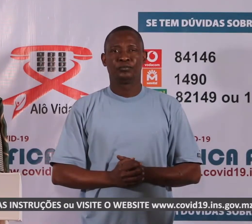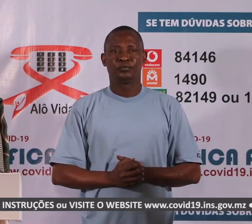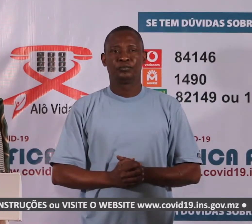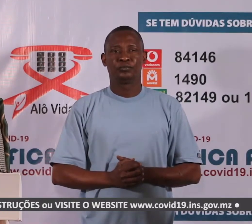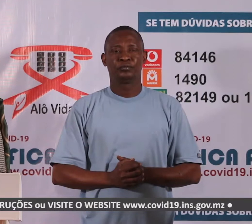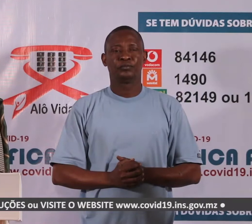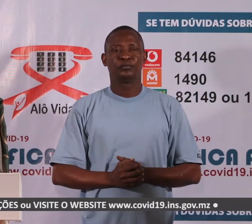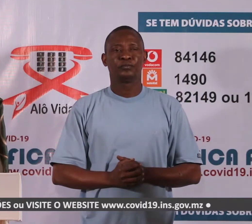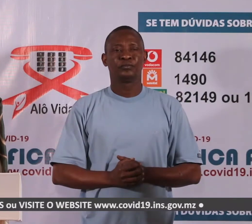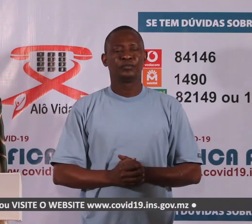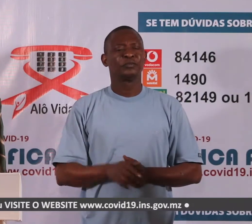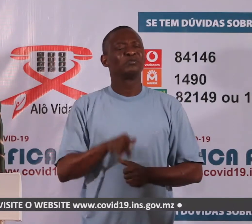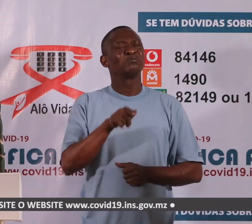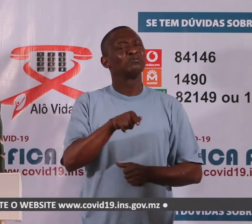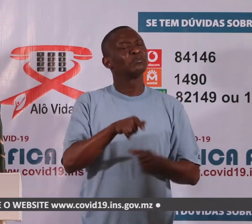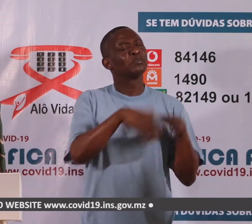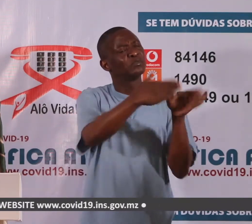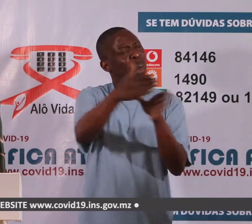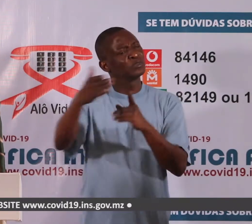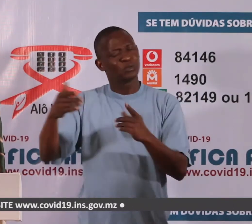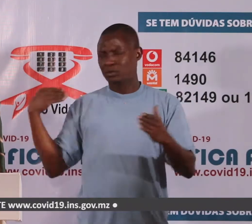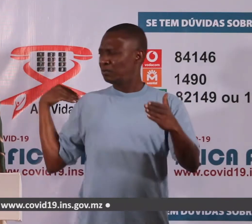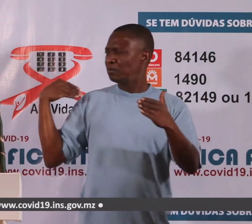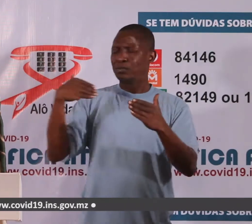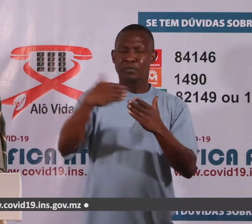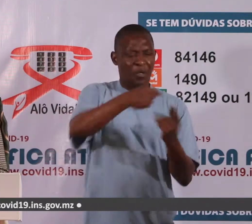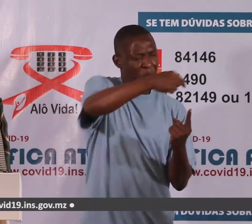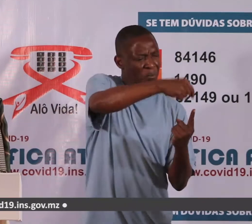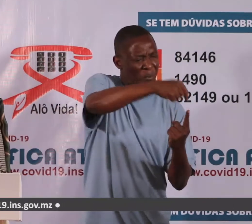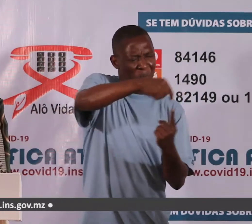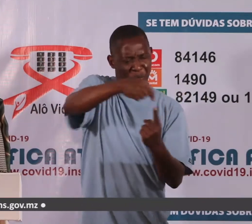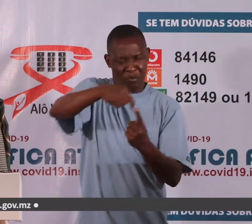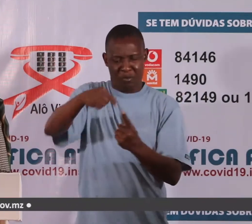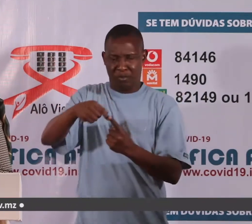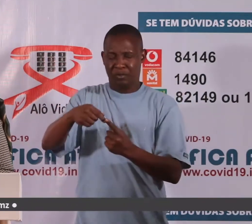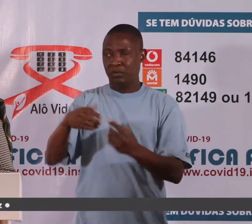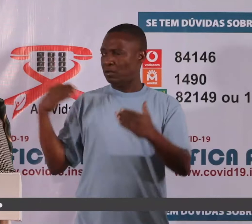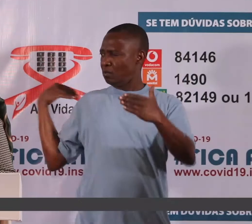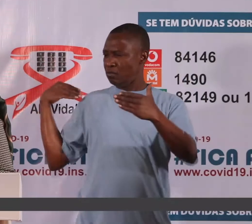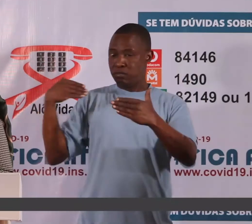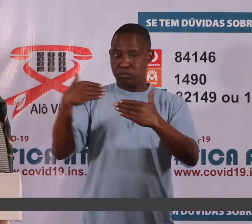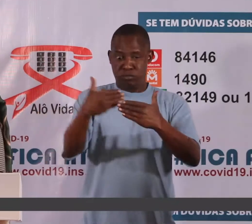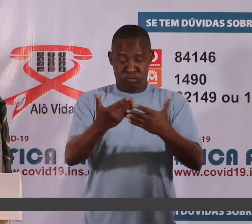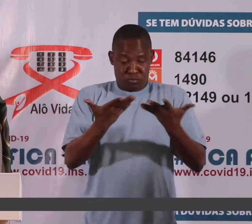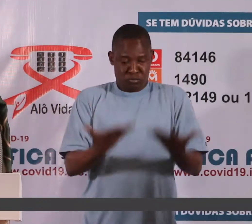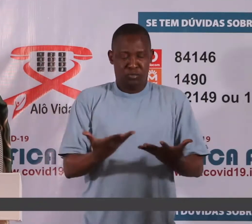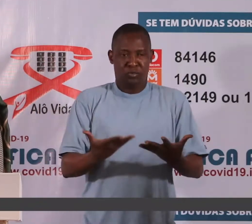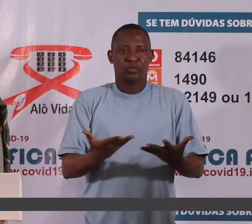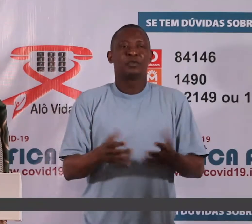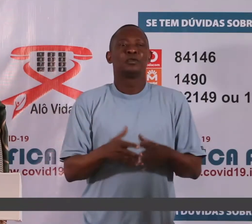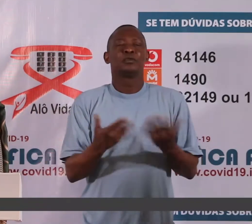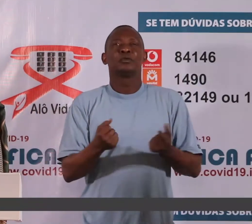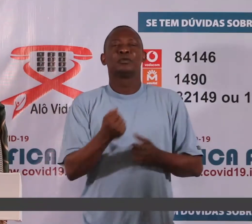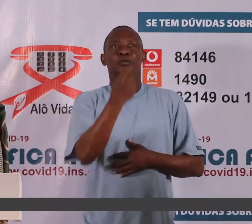E em termos de testes, como é que nós estamos? Dizer que até hoje temos um cumulativo